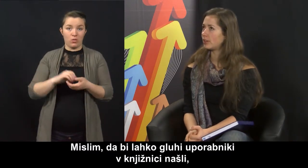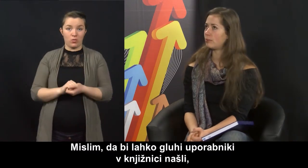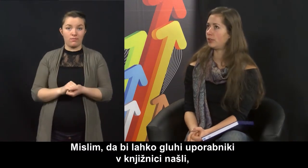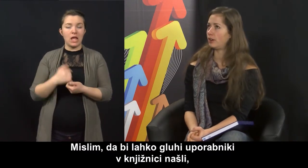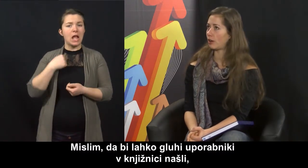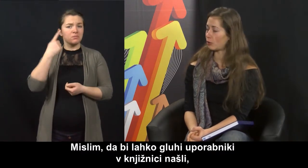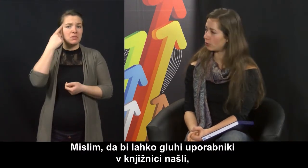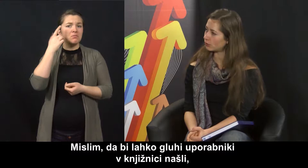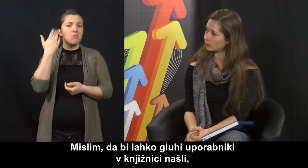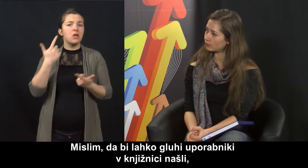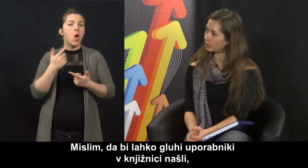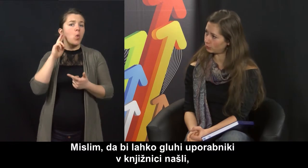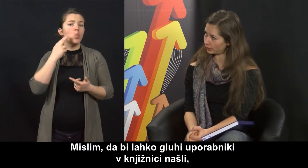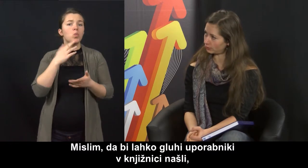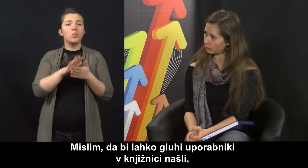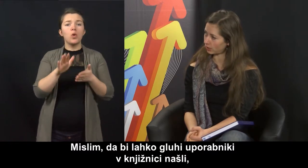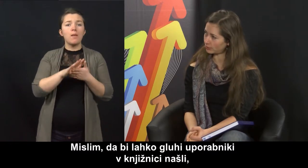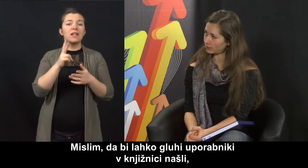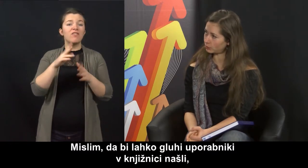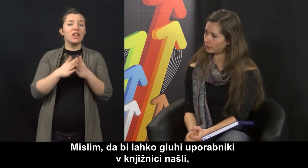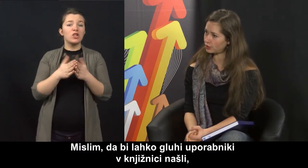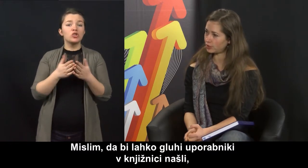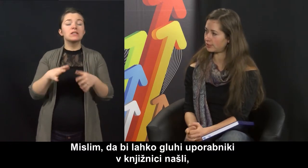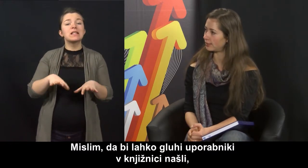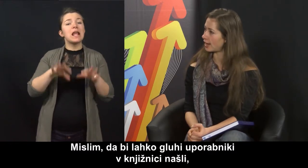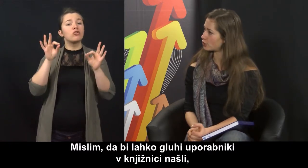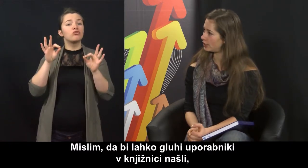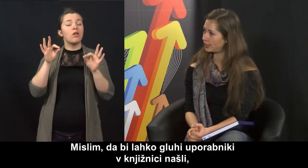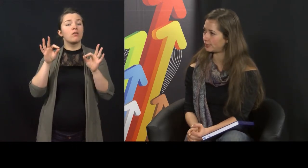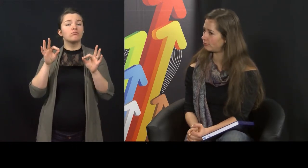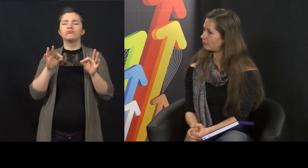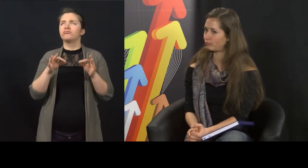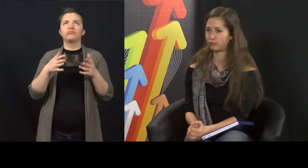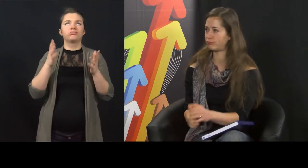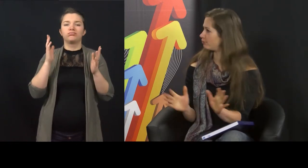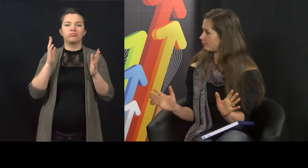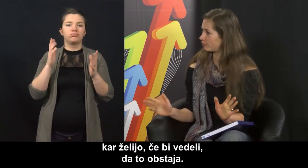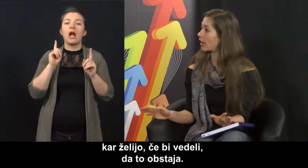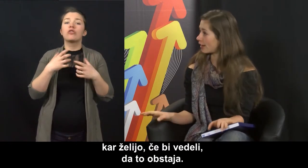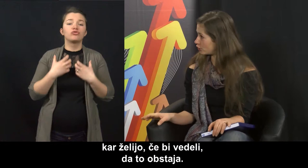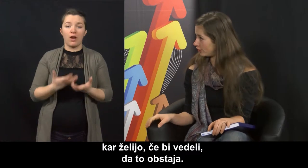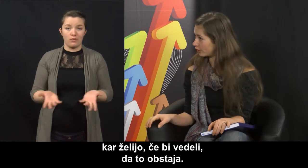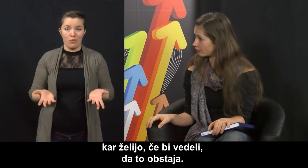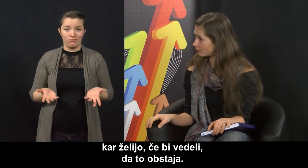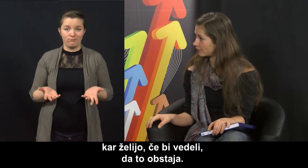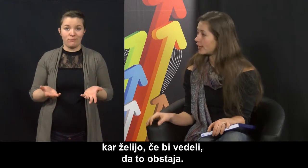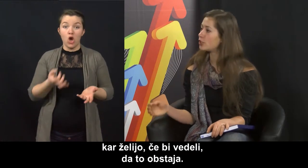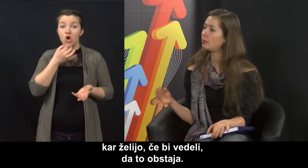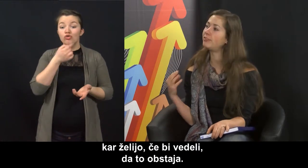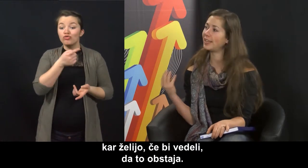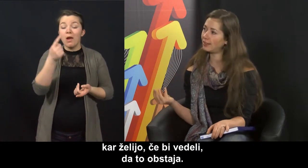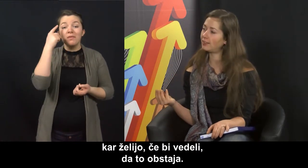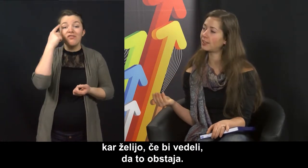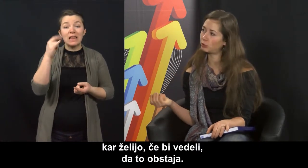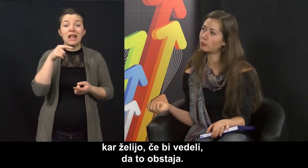Mislim, da bi lahko gluhi uporabniki v knjižnici našli, kar želijo, če